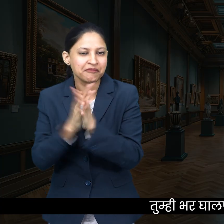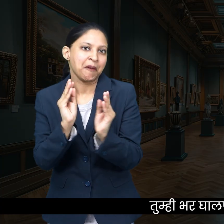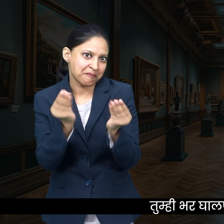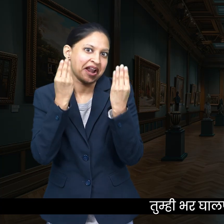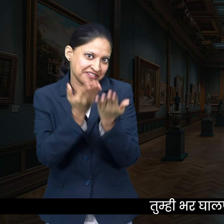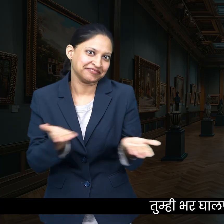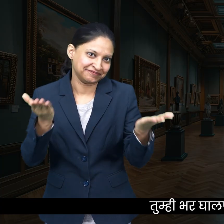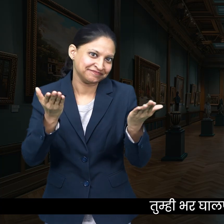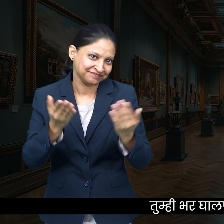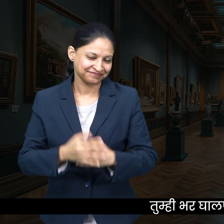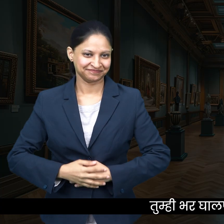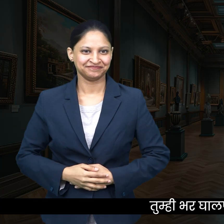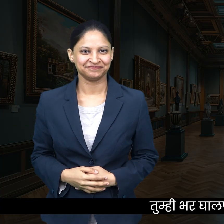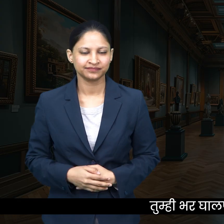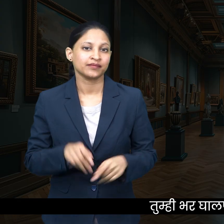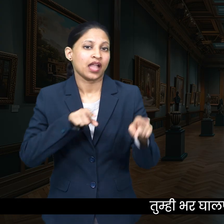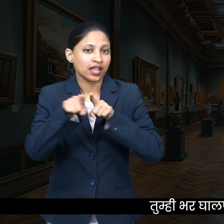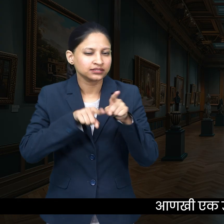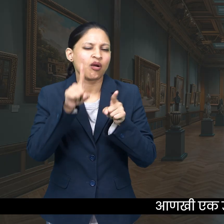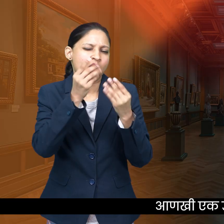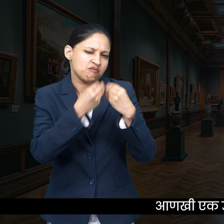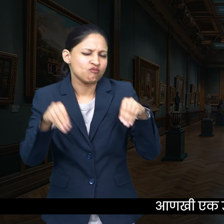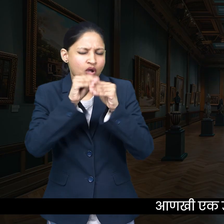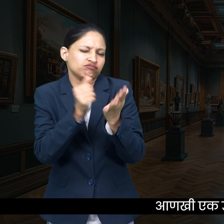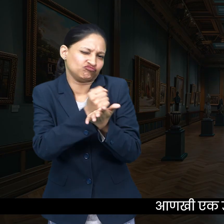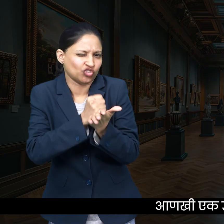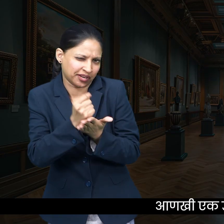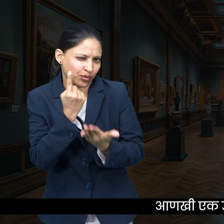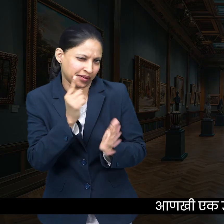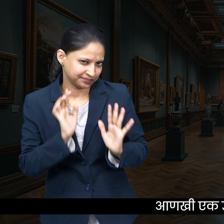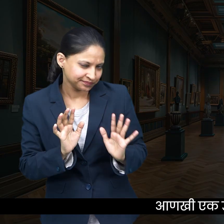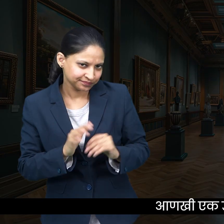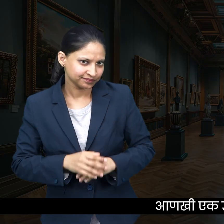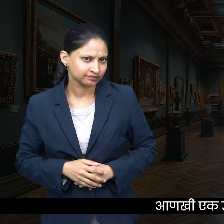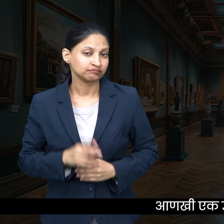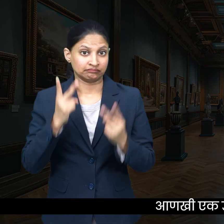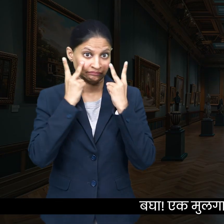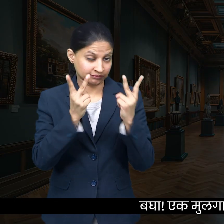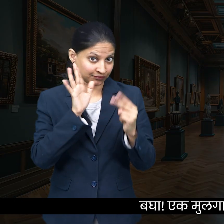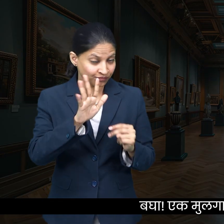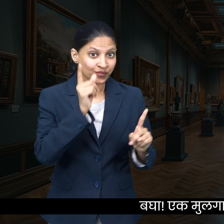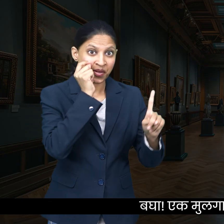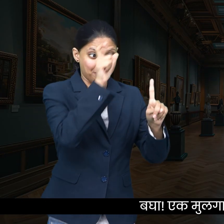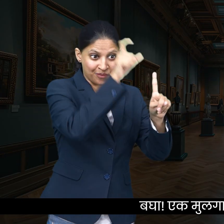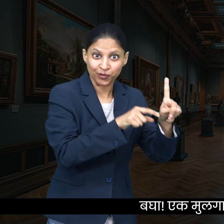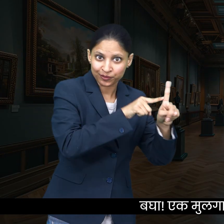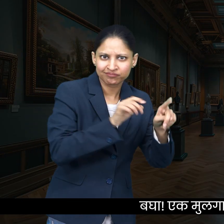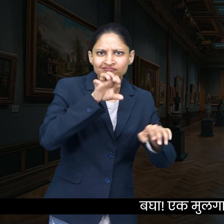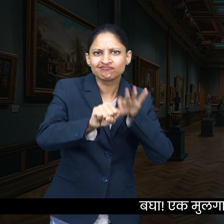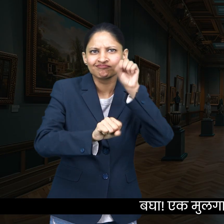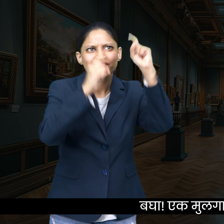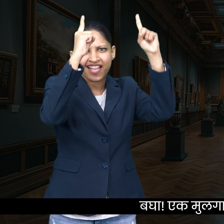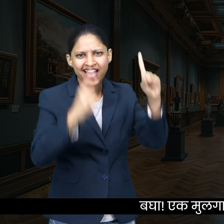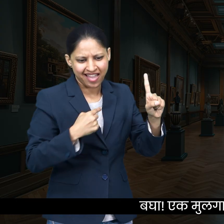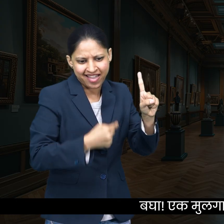भर घालण्यात चांगले होत आहात. आणखी एक उदाहरण वापरून पाहूया. बघा, एक